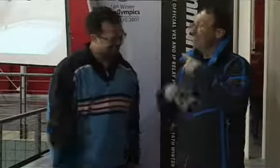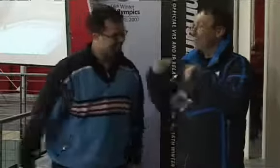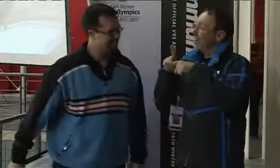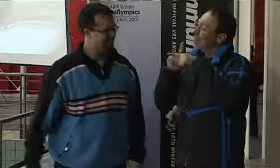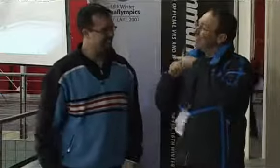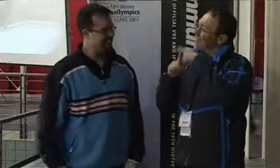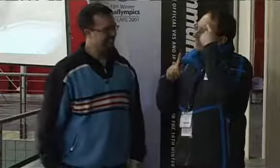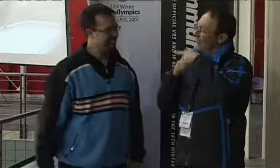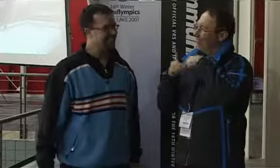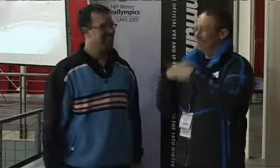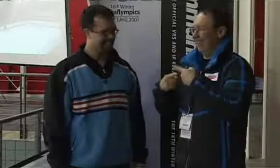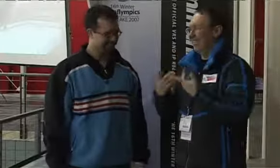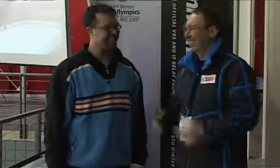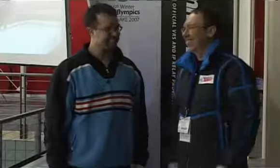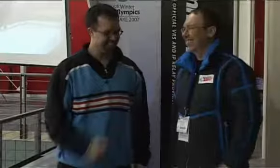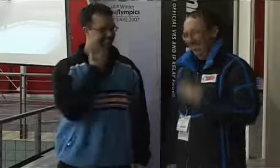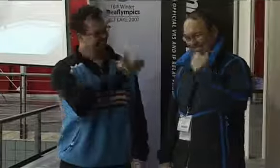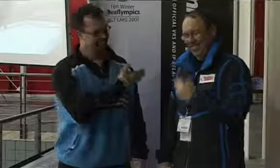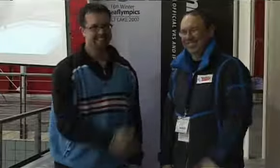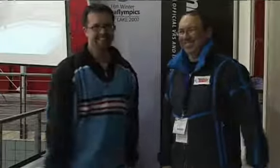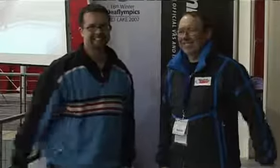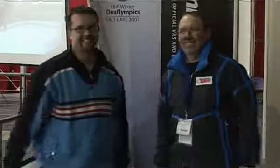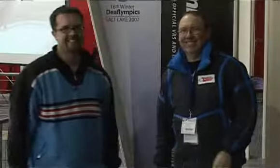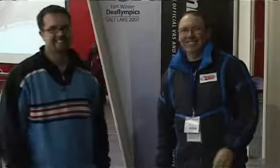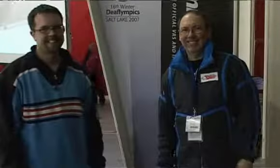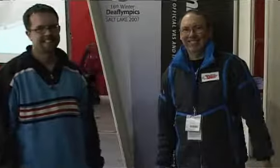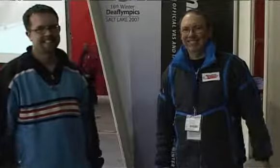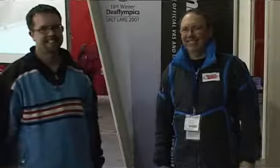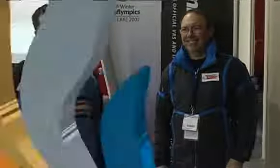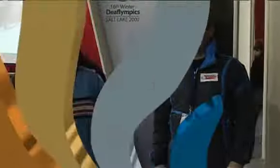schauen wir positiv in die Zukunft. Natürlich, das denke ich immer positiv. Vielen Dank.